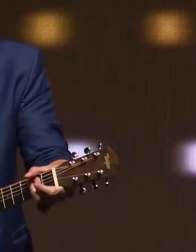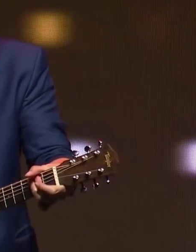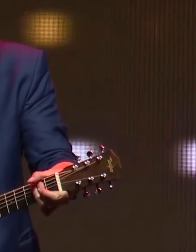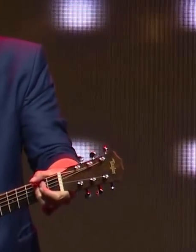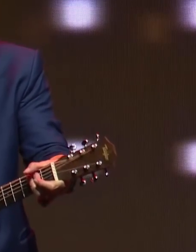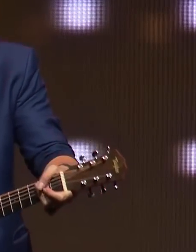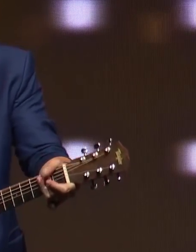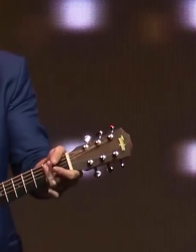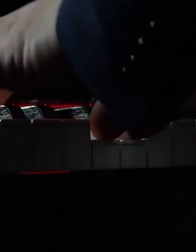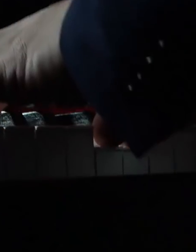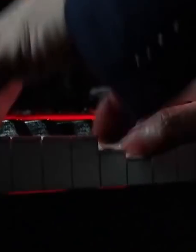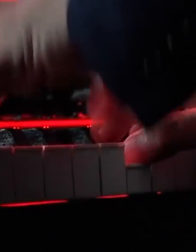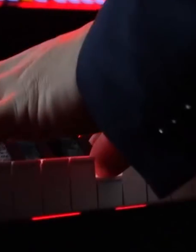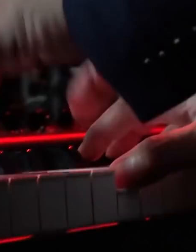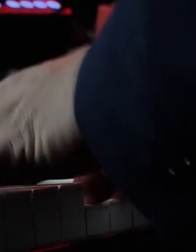laskar